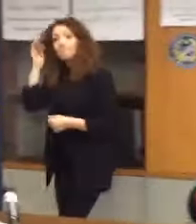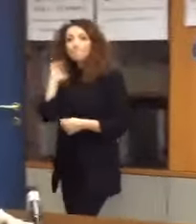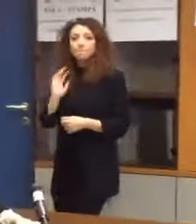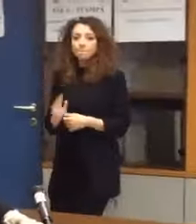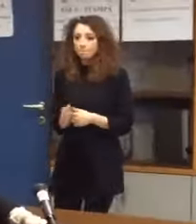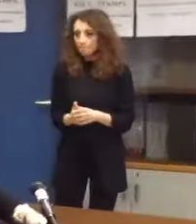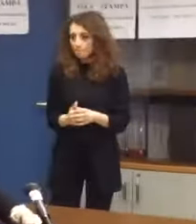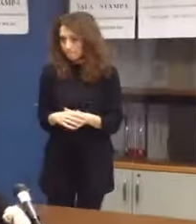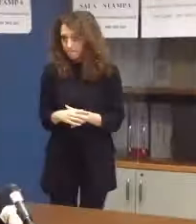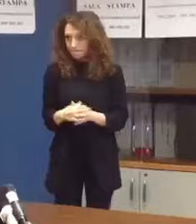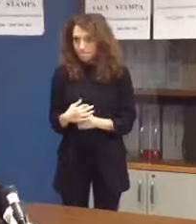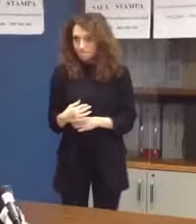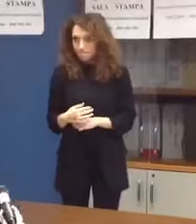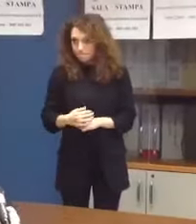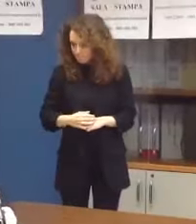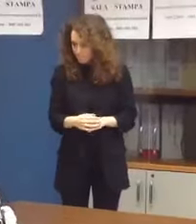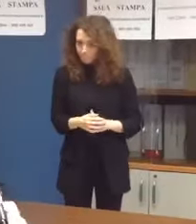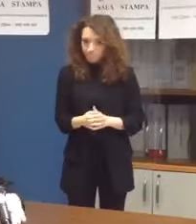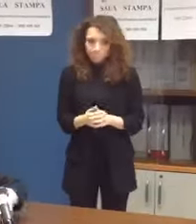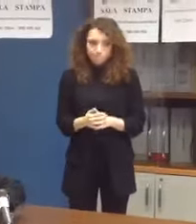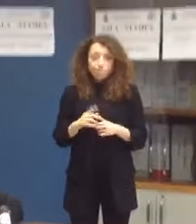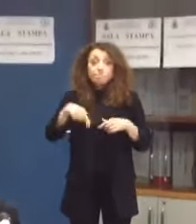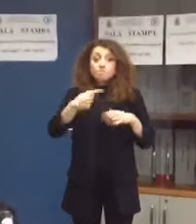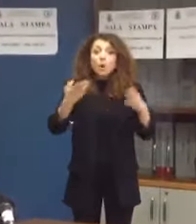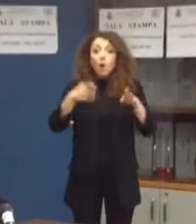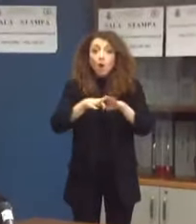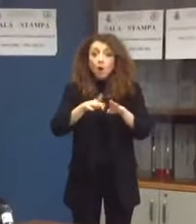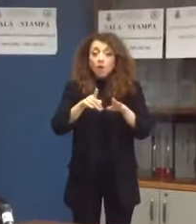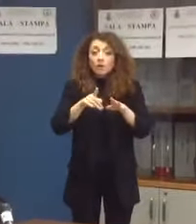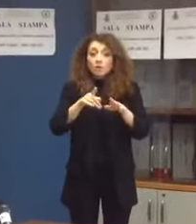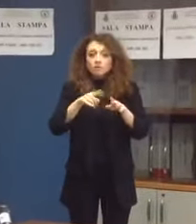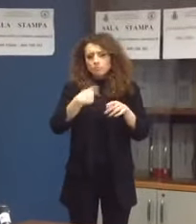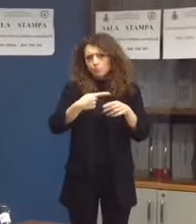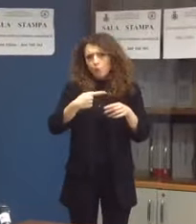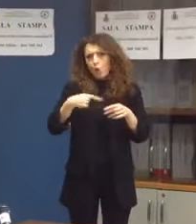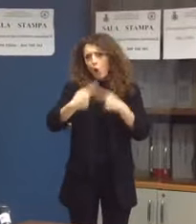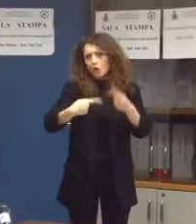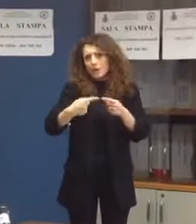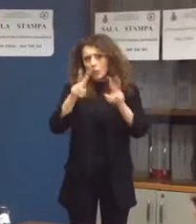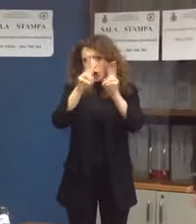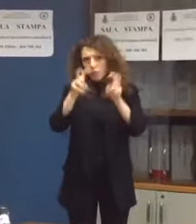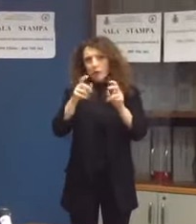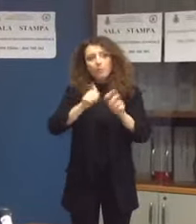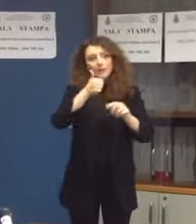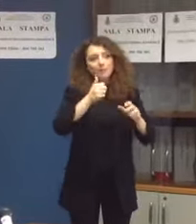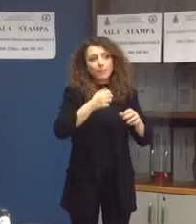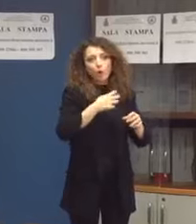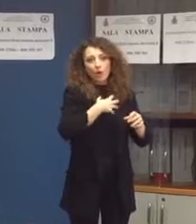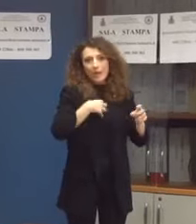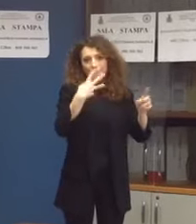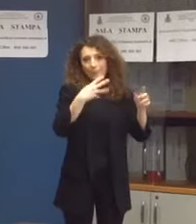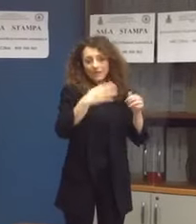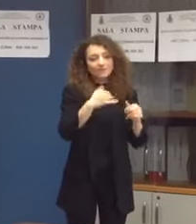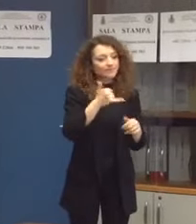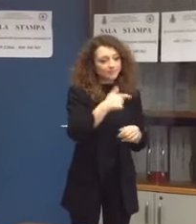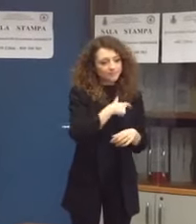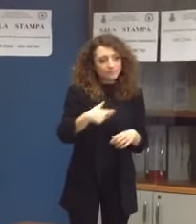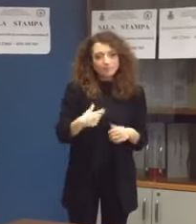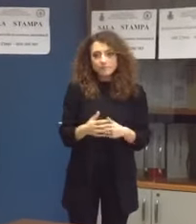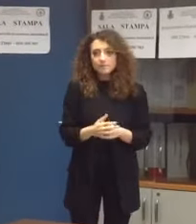poi, dopo aver dato la parola a Max, con altri argomenti molto molto importanti. Sì, sindaco, io